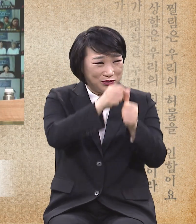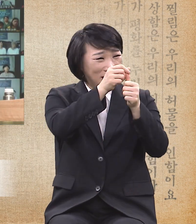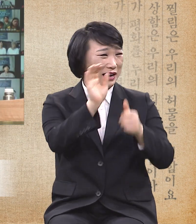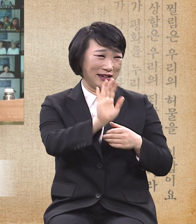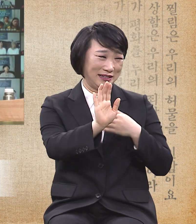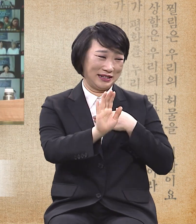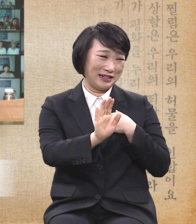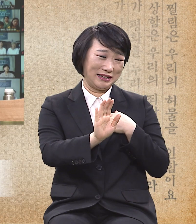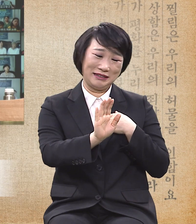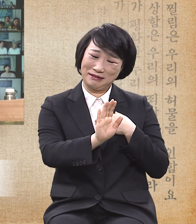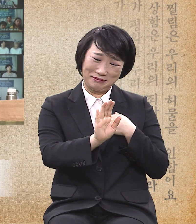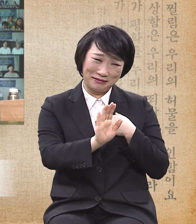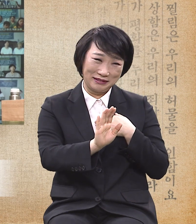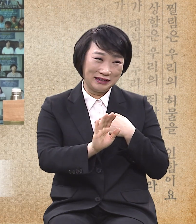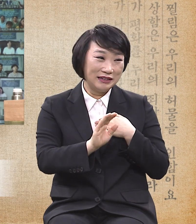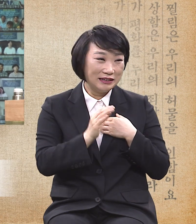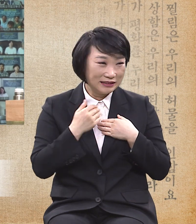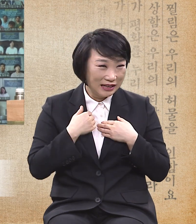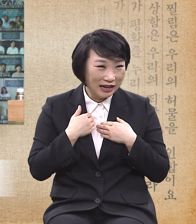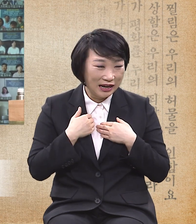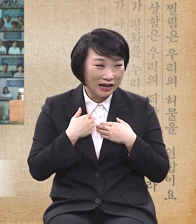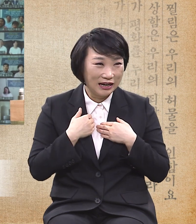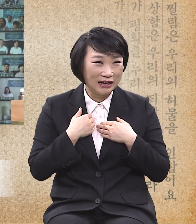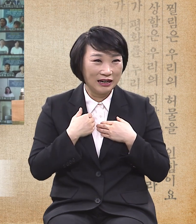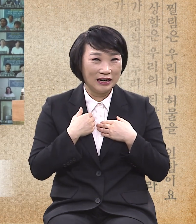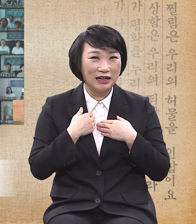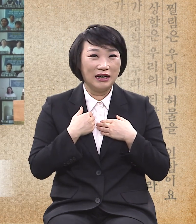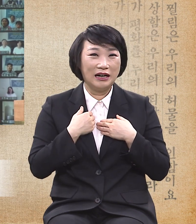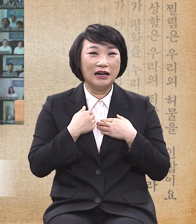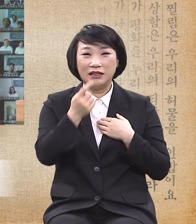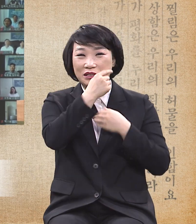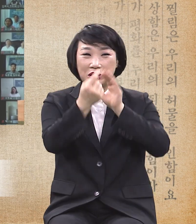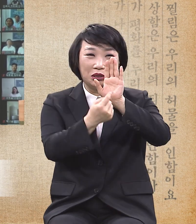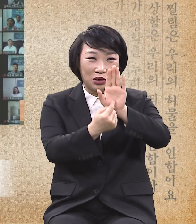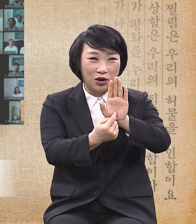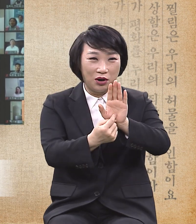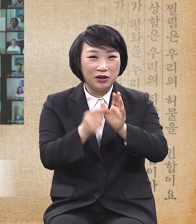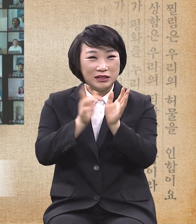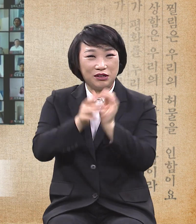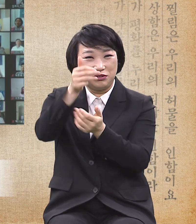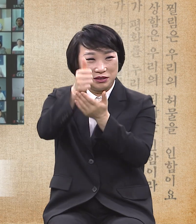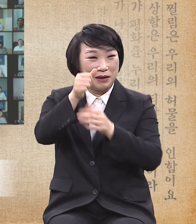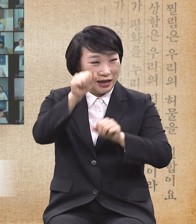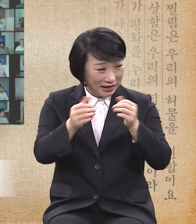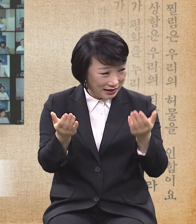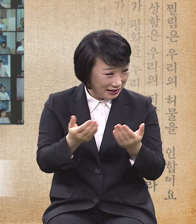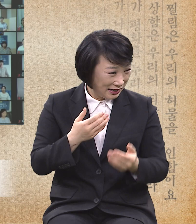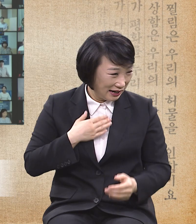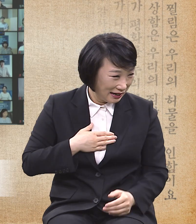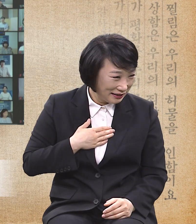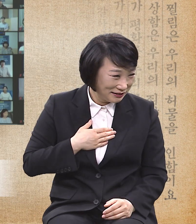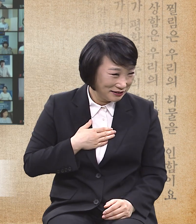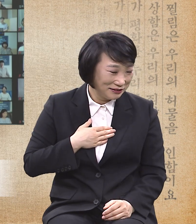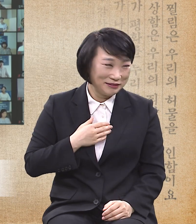구원한 거 아니야. 내가 증거하는 예수님이 하신 거야.